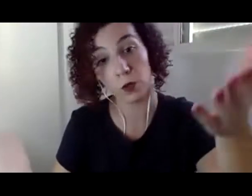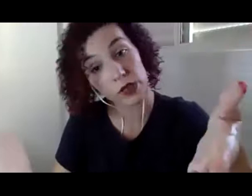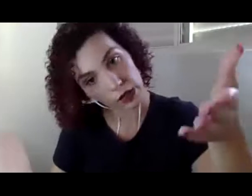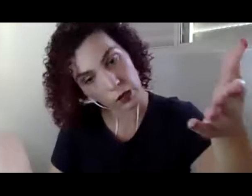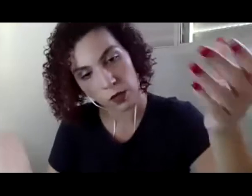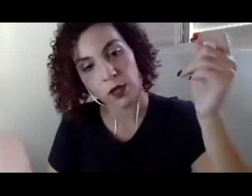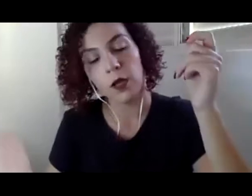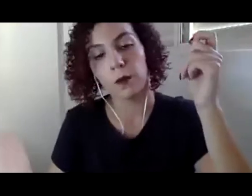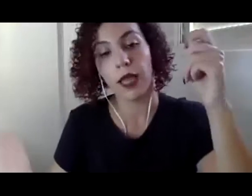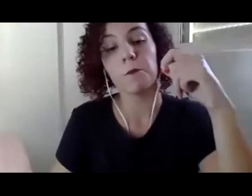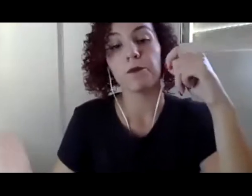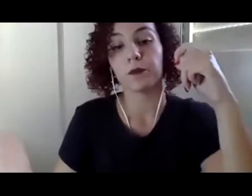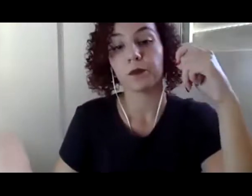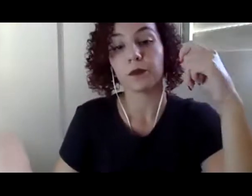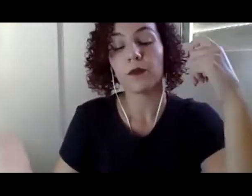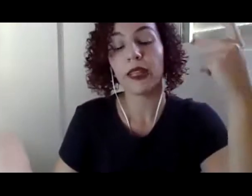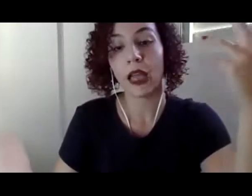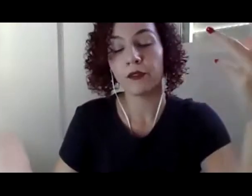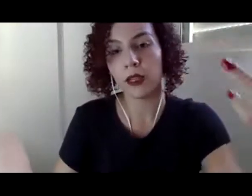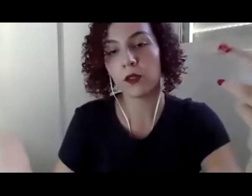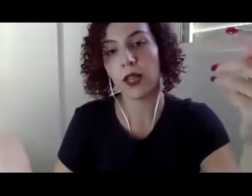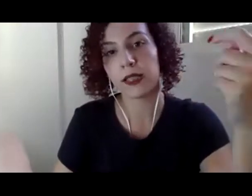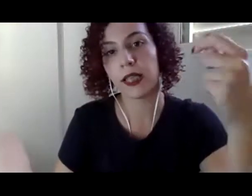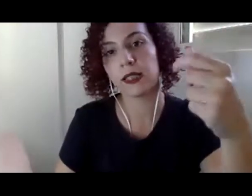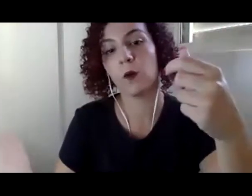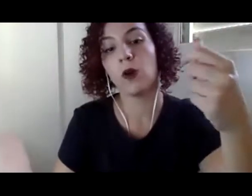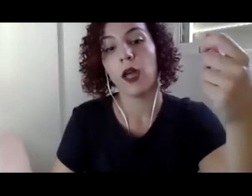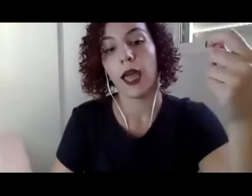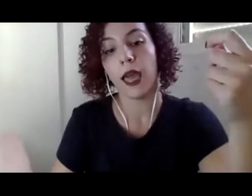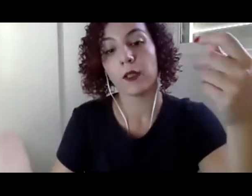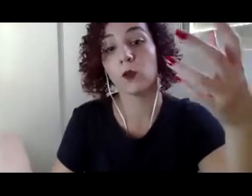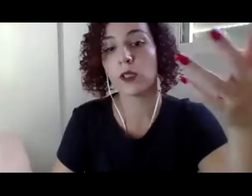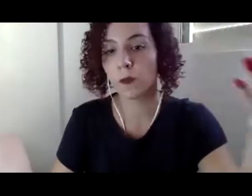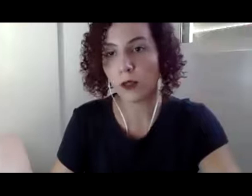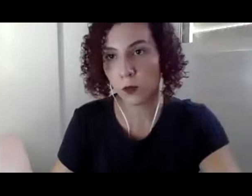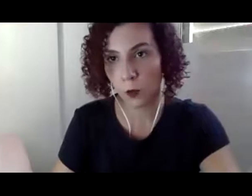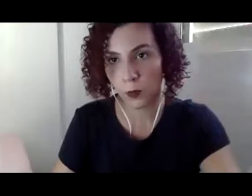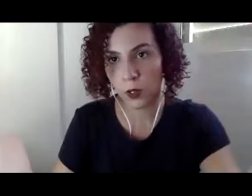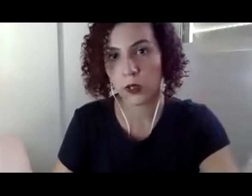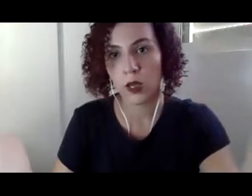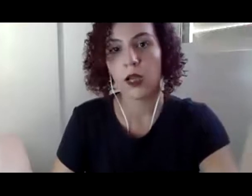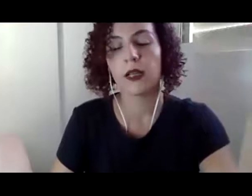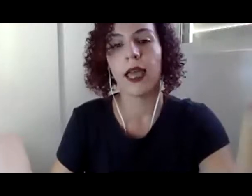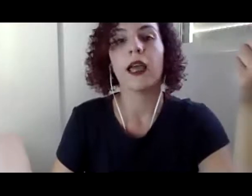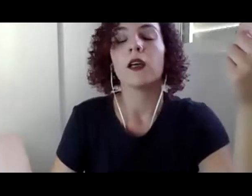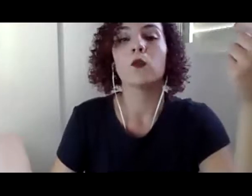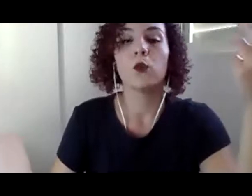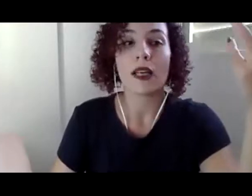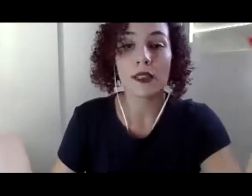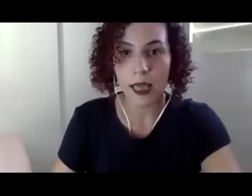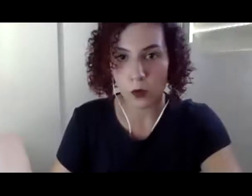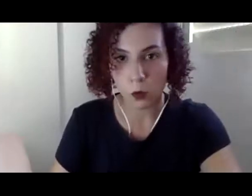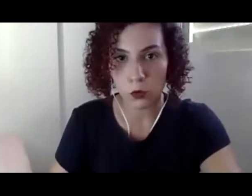de 2005, né? E aí falando dessa questão dos espaços públicos, né?